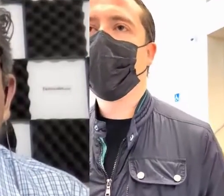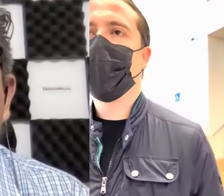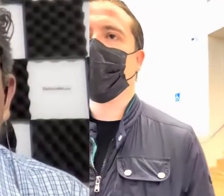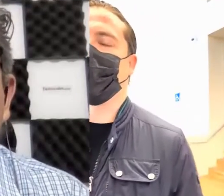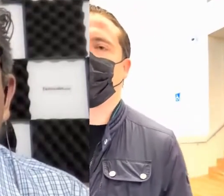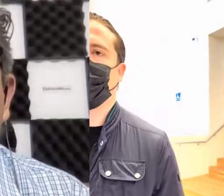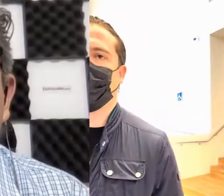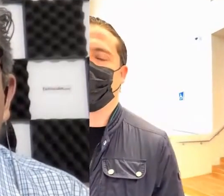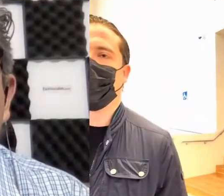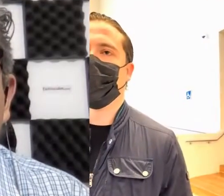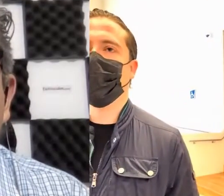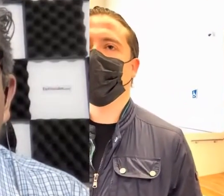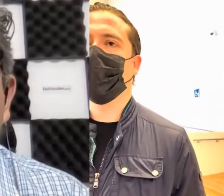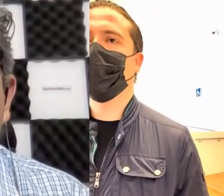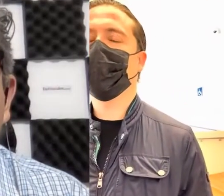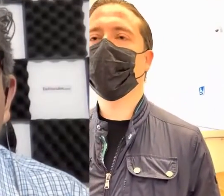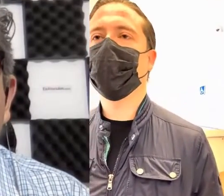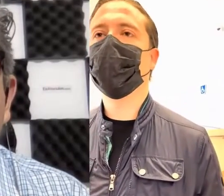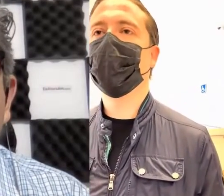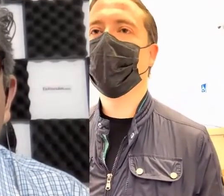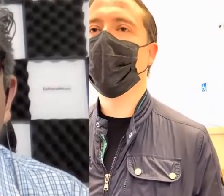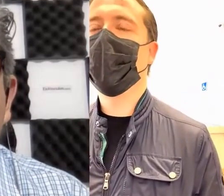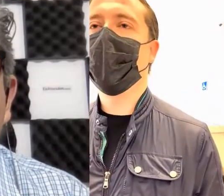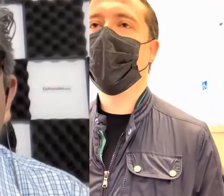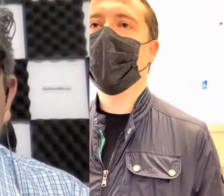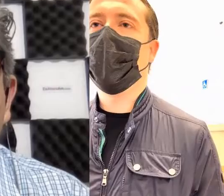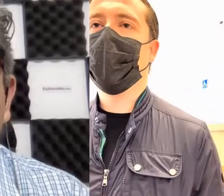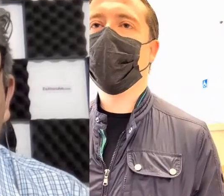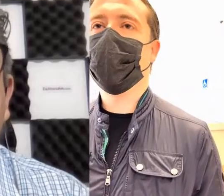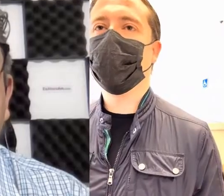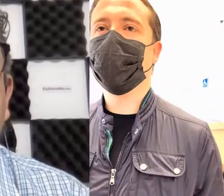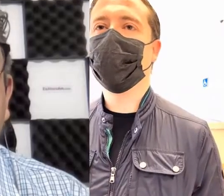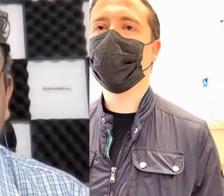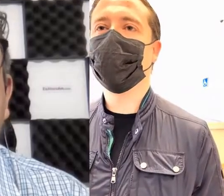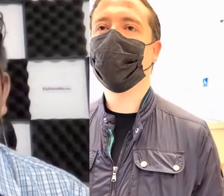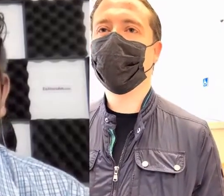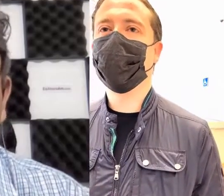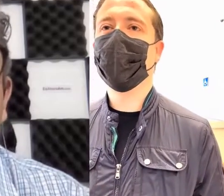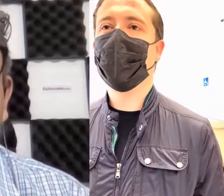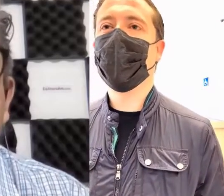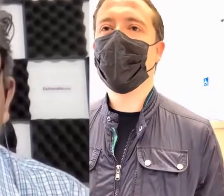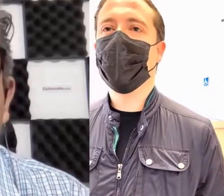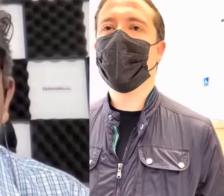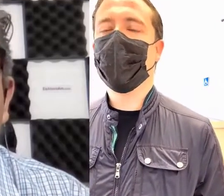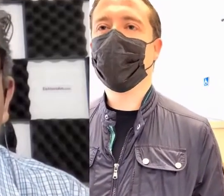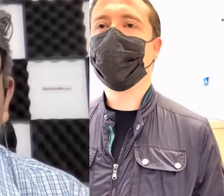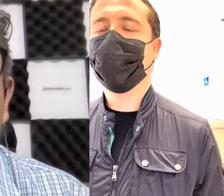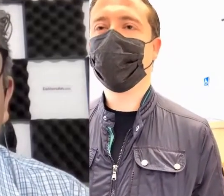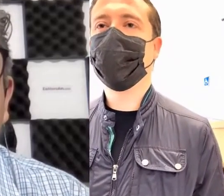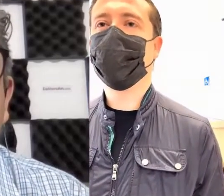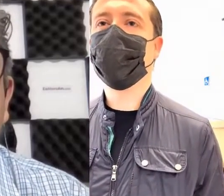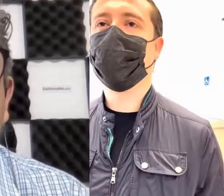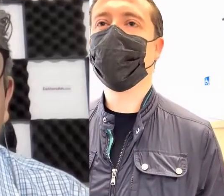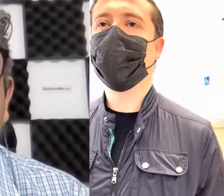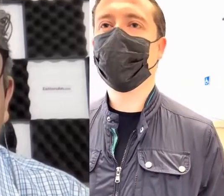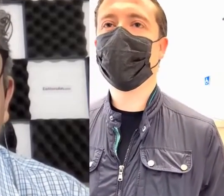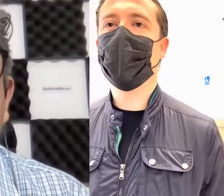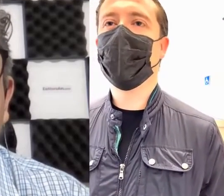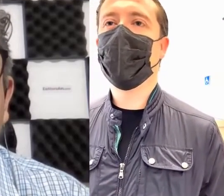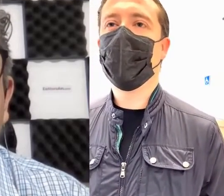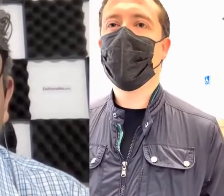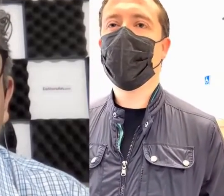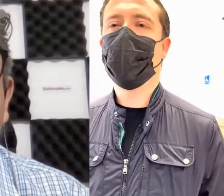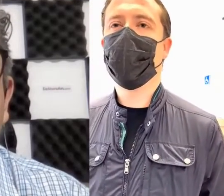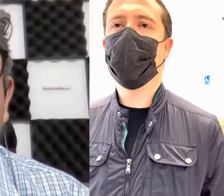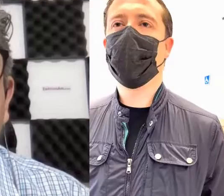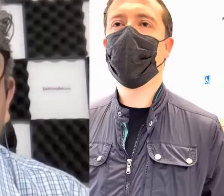Ahorita veíamos en la presentación que yo creo que los jóvenes fueron más participativos y sobre todo las preguntas fueron muy buenas, las de ¿qué opinas ahorita de